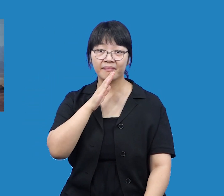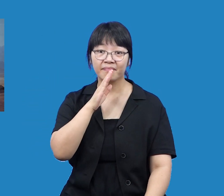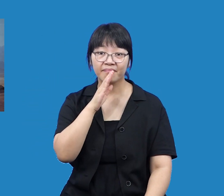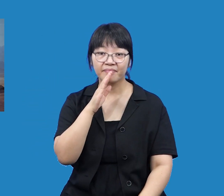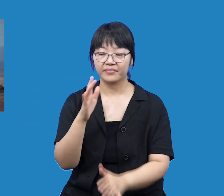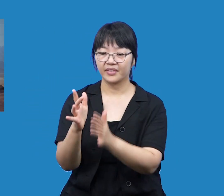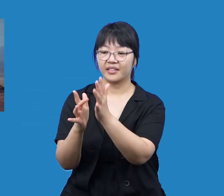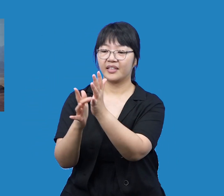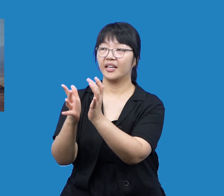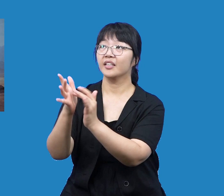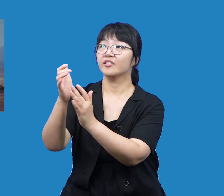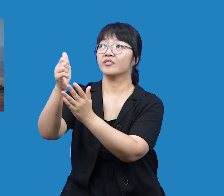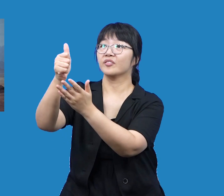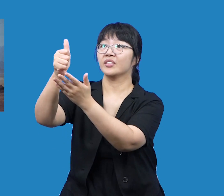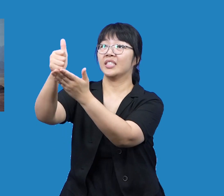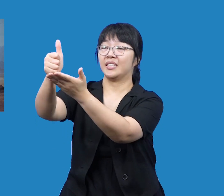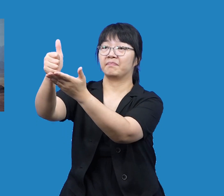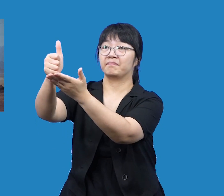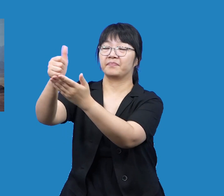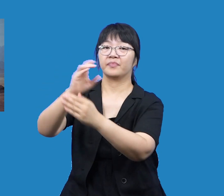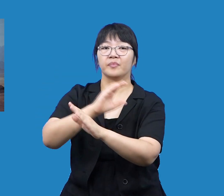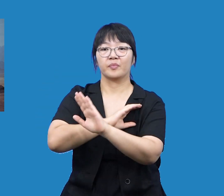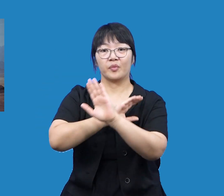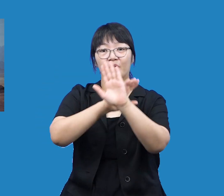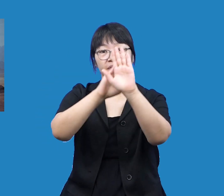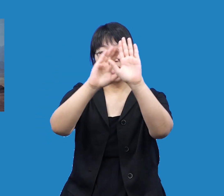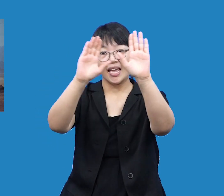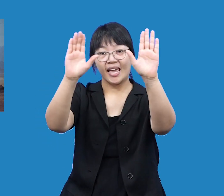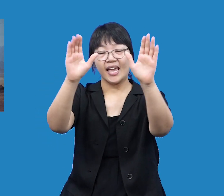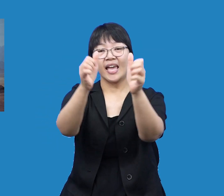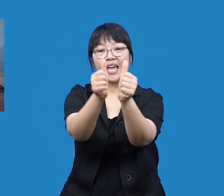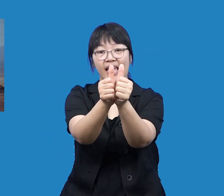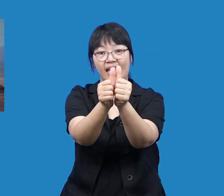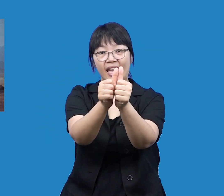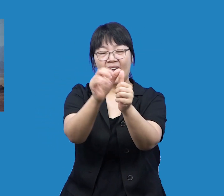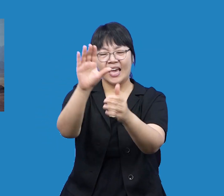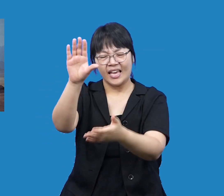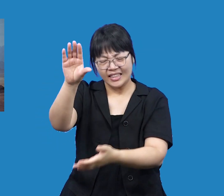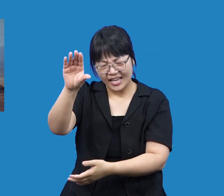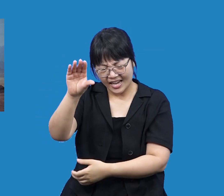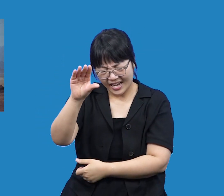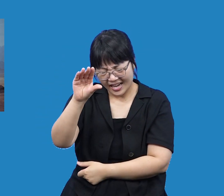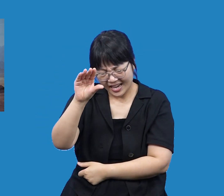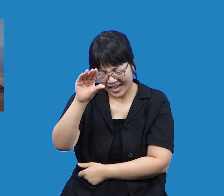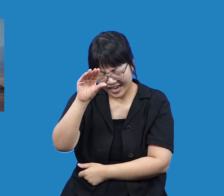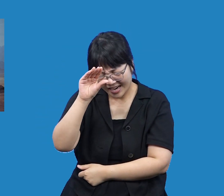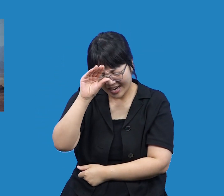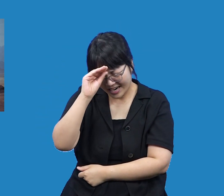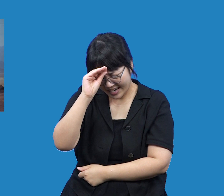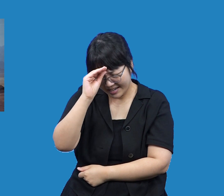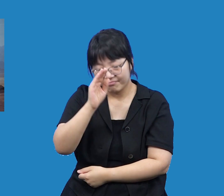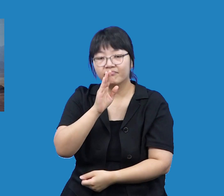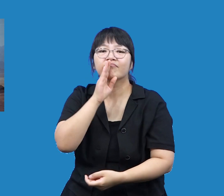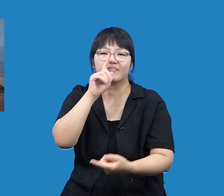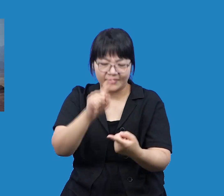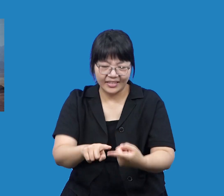예수님의 삶을, 모세의 삶을 조금이라도 모방이라도 하는 것이 마땅하지